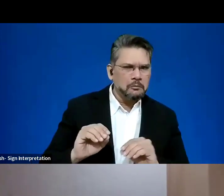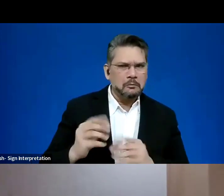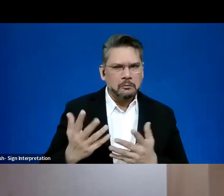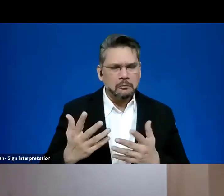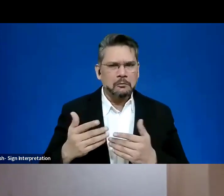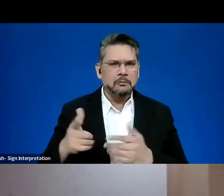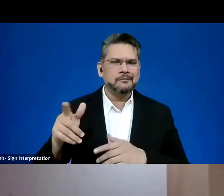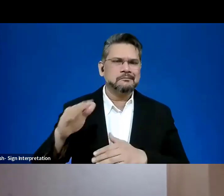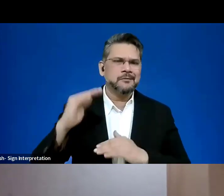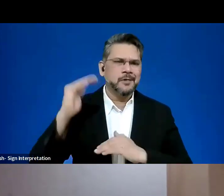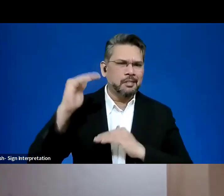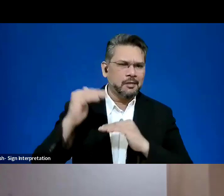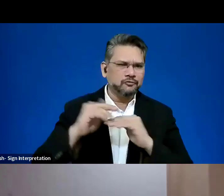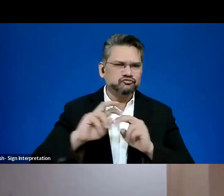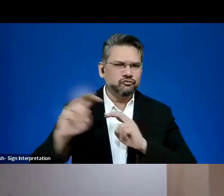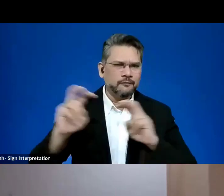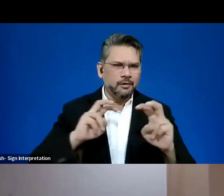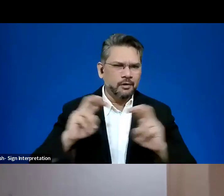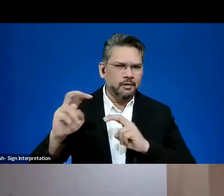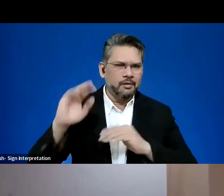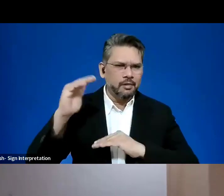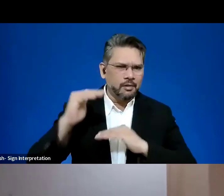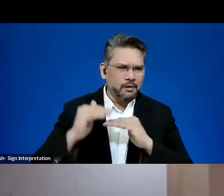我想呢他已经